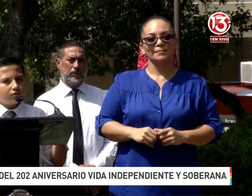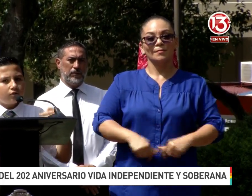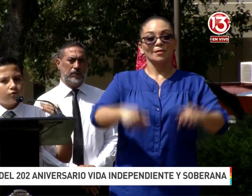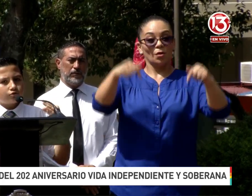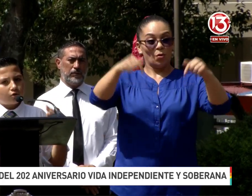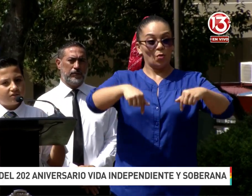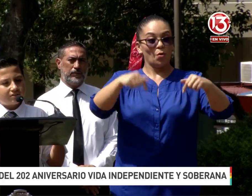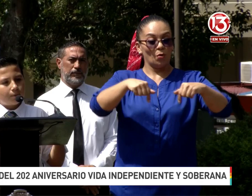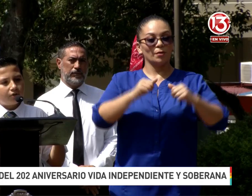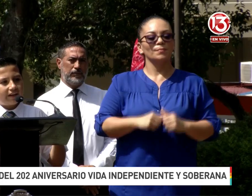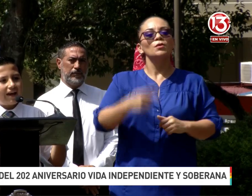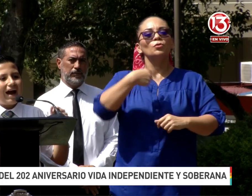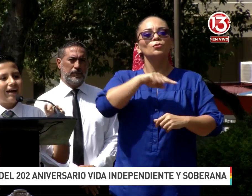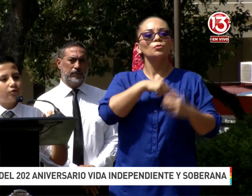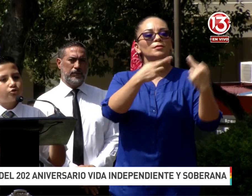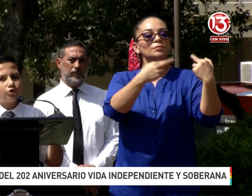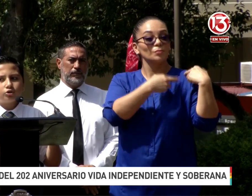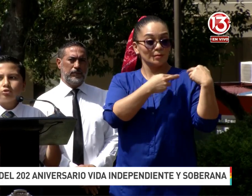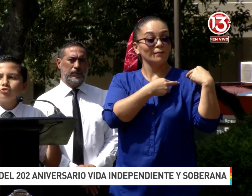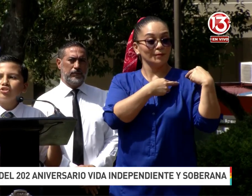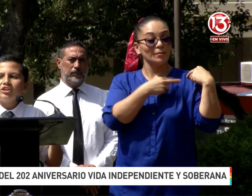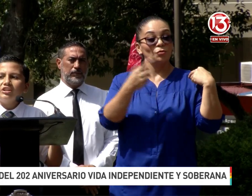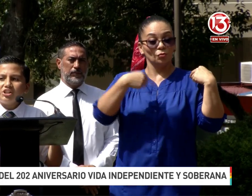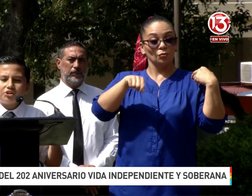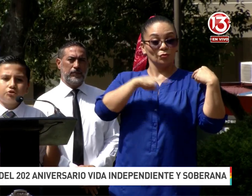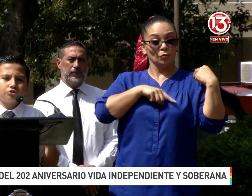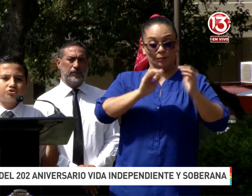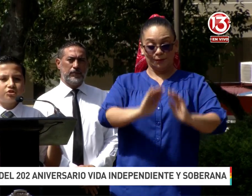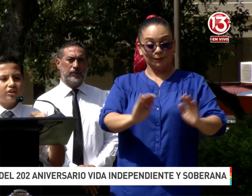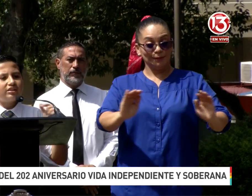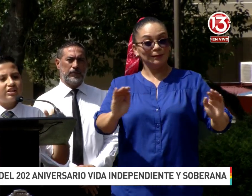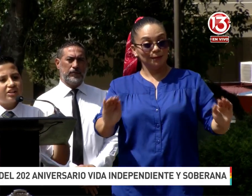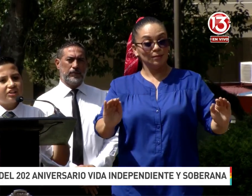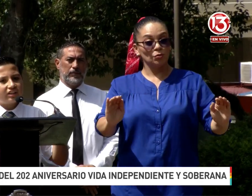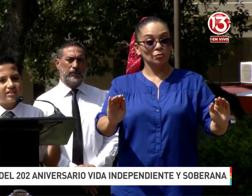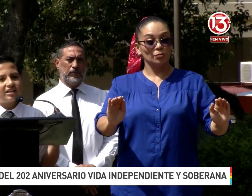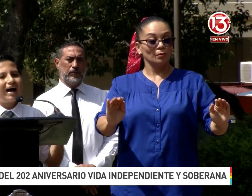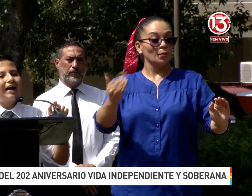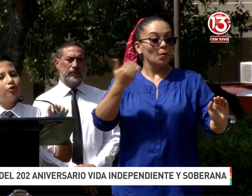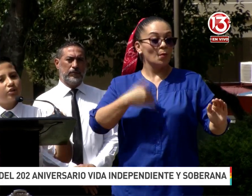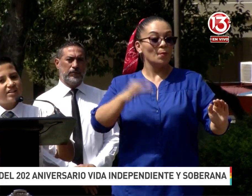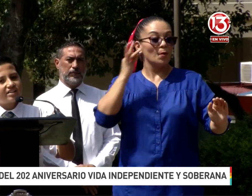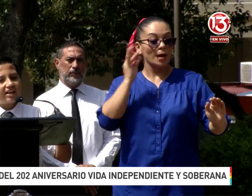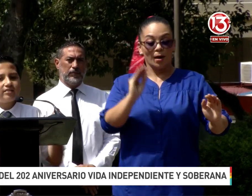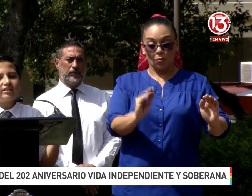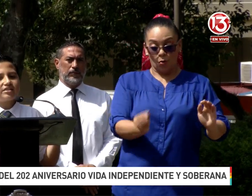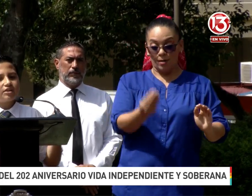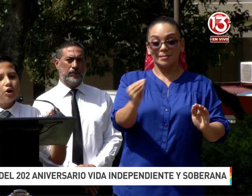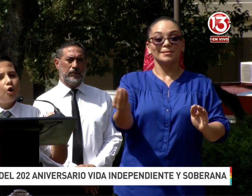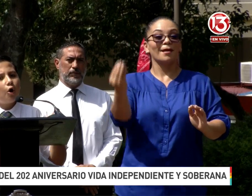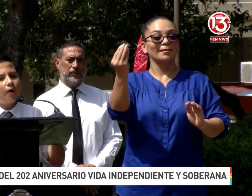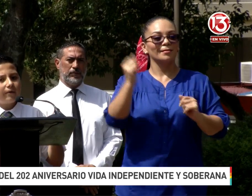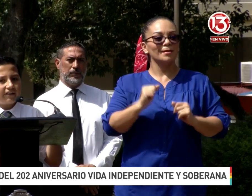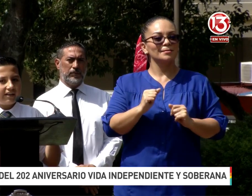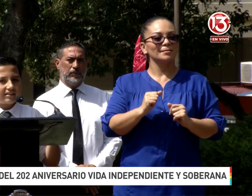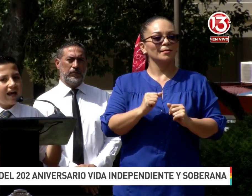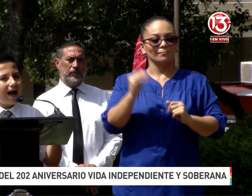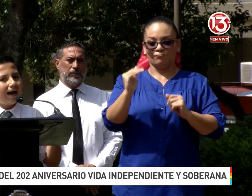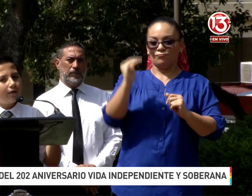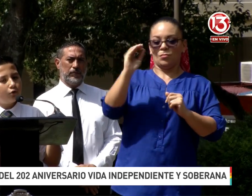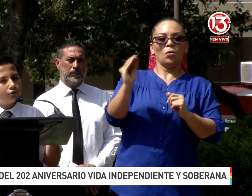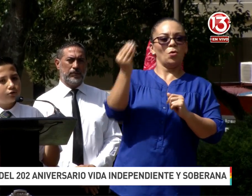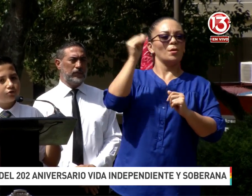Hoy nos corresponde a nosotros, niños, niñas, adolescentes,